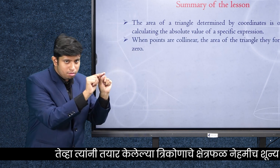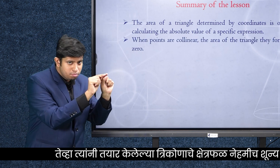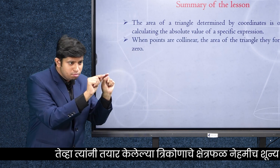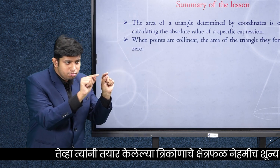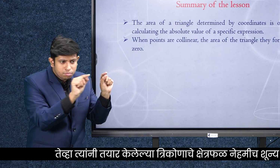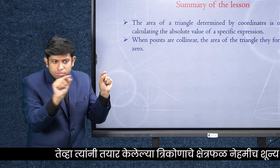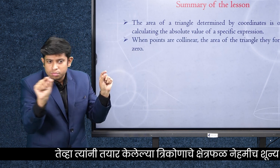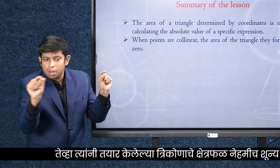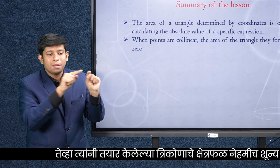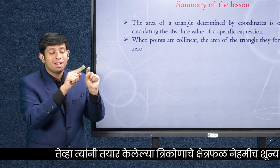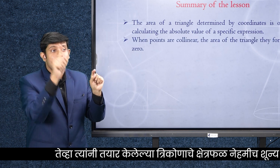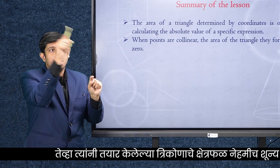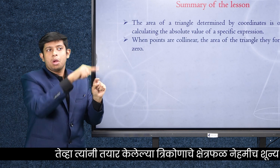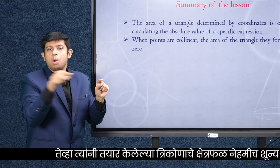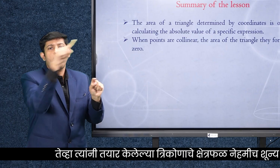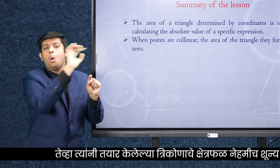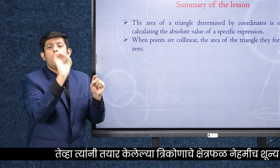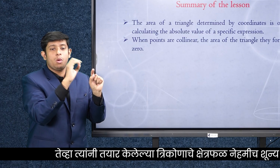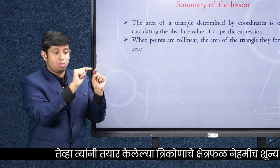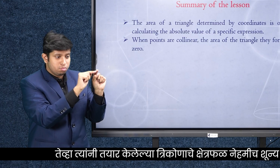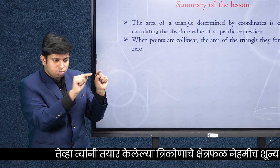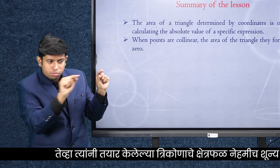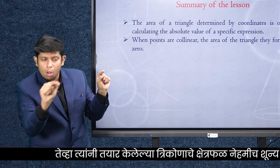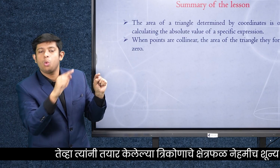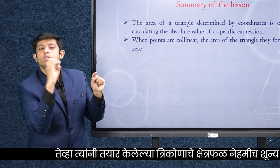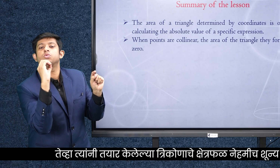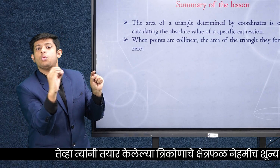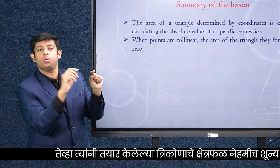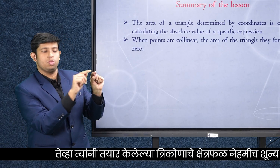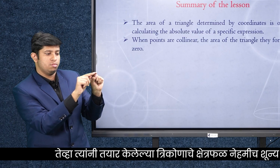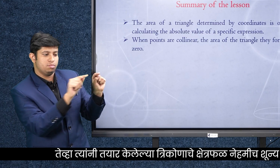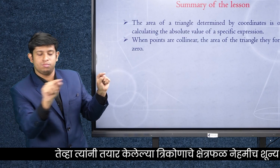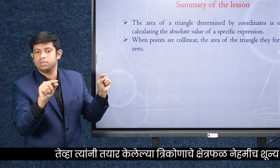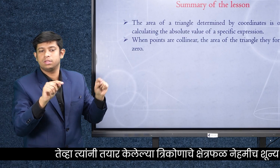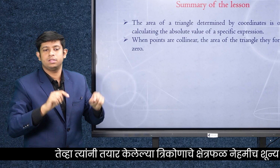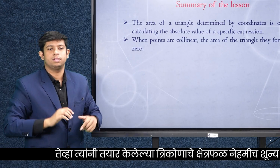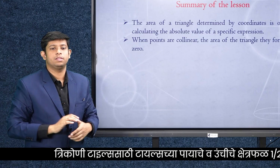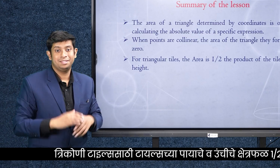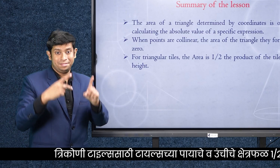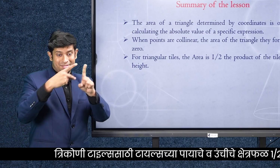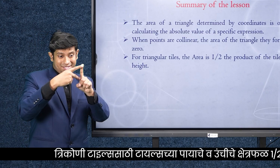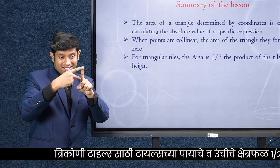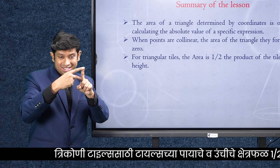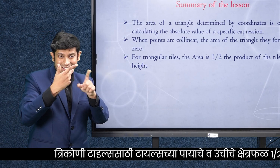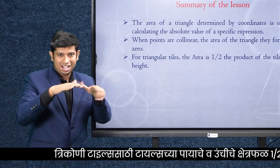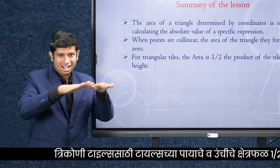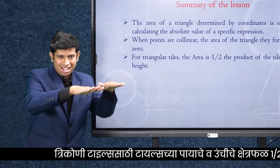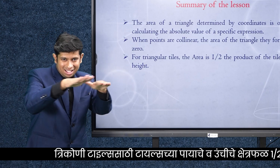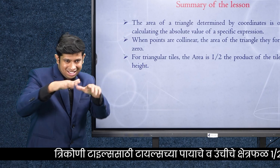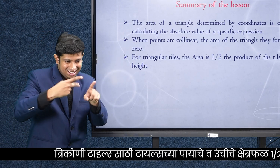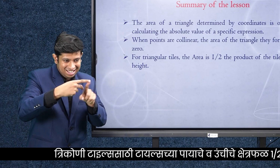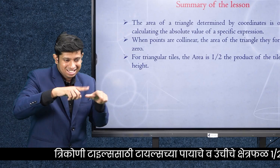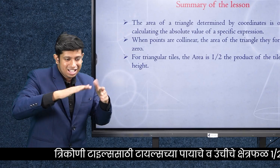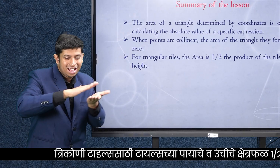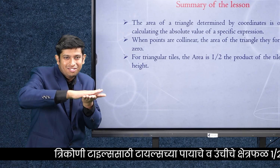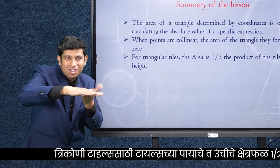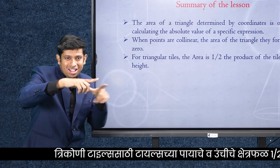त्यांनी तयार केलेल्या त्रिकोणाचे क्षेत्रफळ नेहमीच 0 असते. त्रिकोण टाइल्ससाठी टाइल्सचे पायाचे